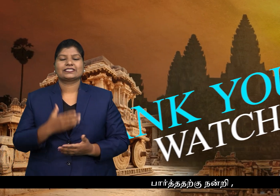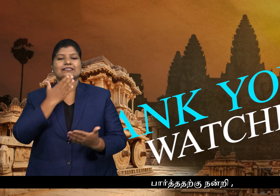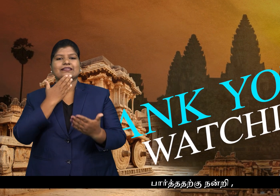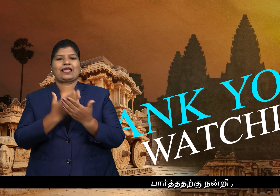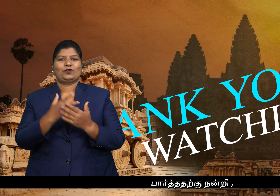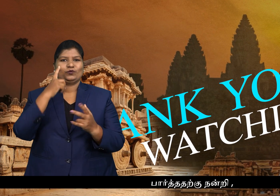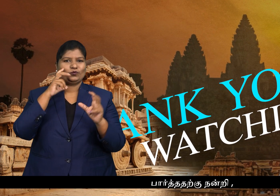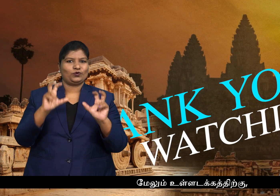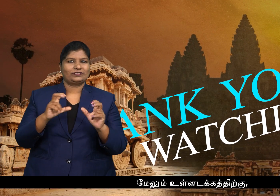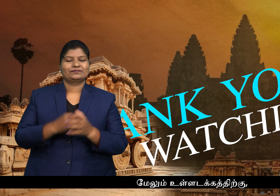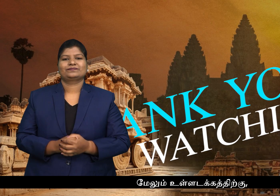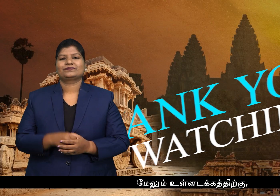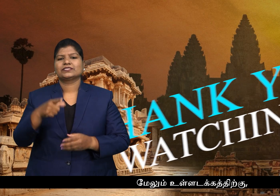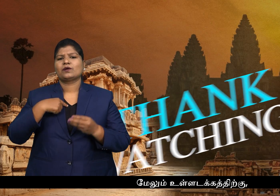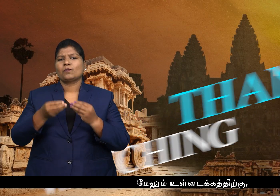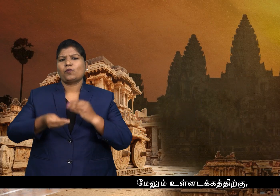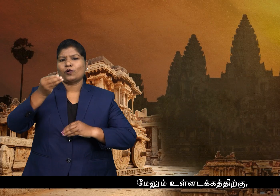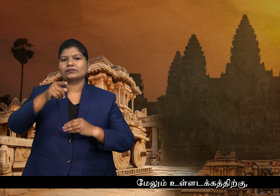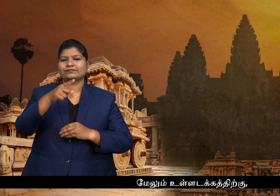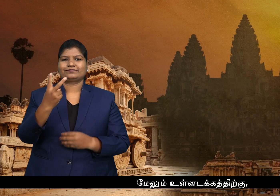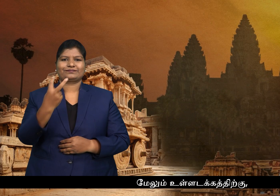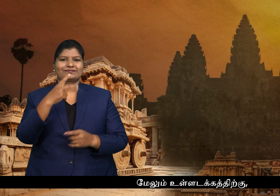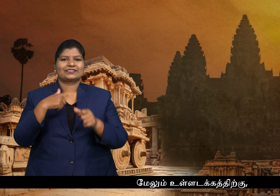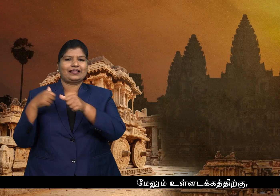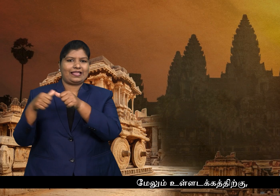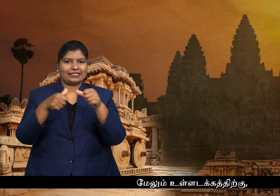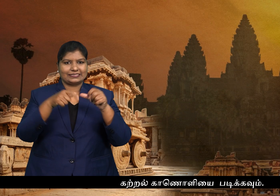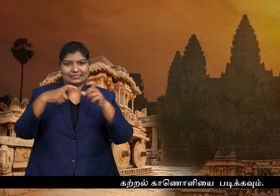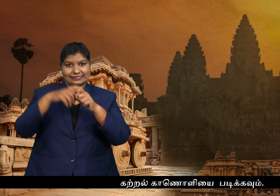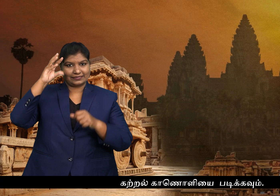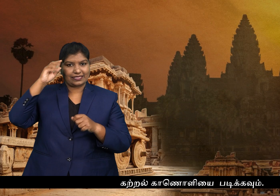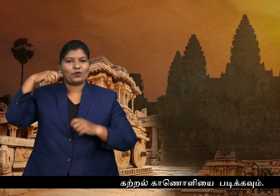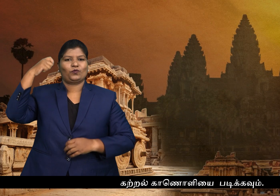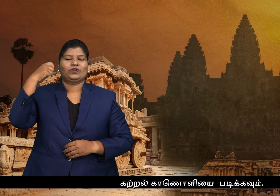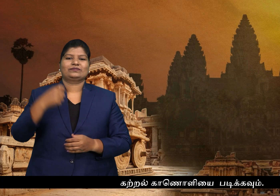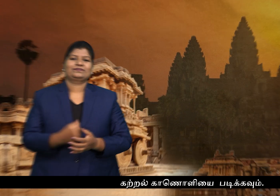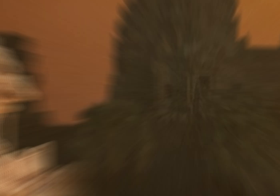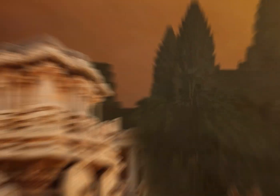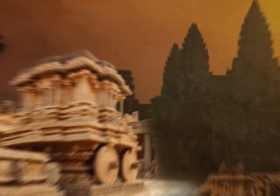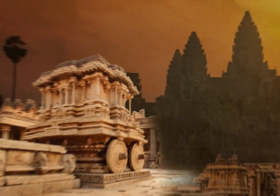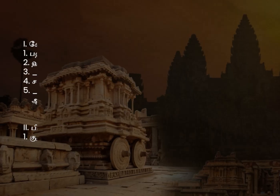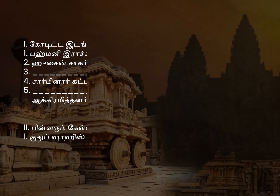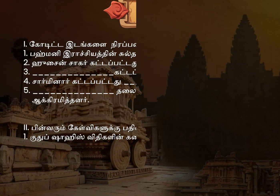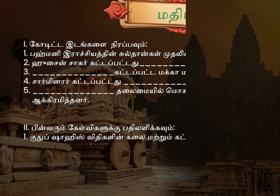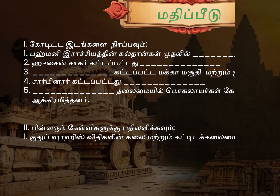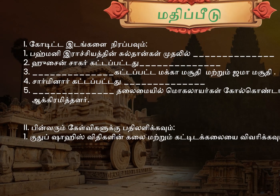பார்த்ததற்கு நன்றி. மேலும் உள்ளடக்கத்திற்கு கற்றல் காணொளியை பார்க்கவும்.